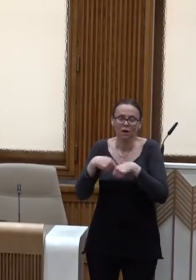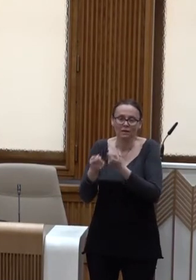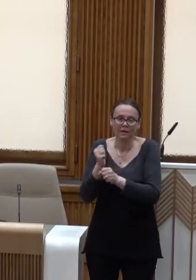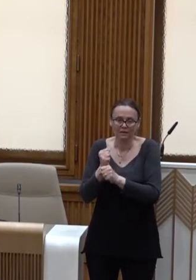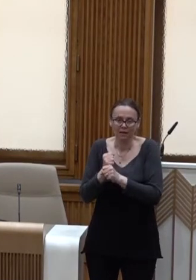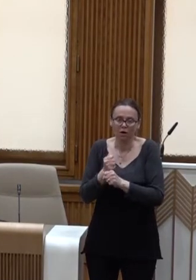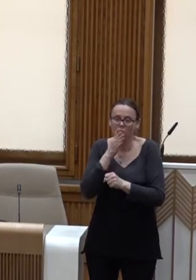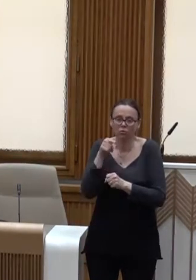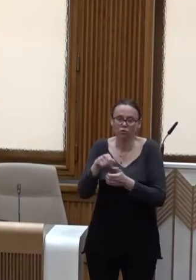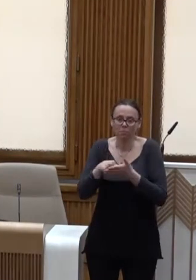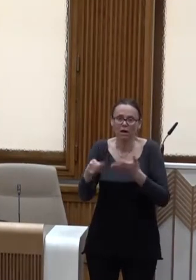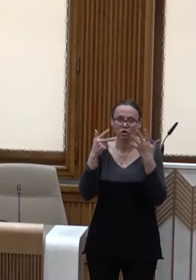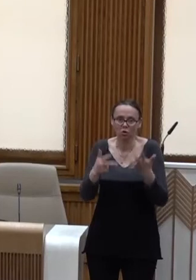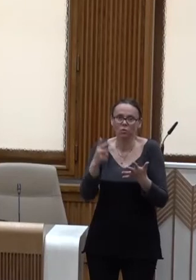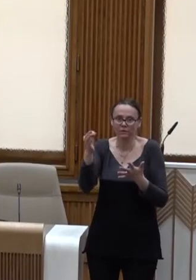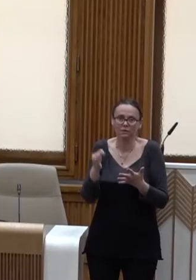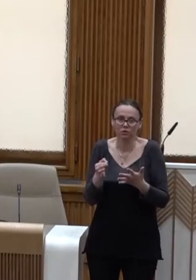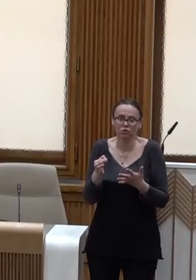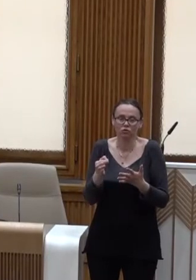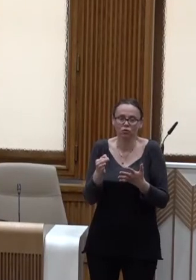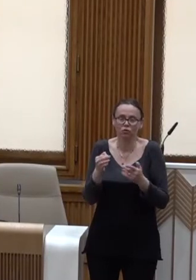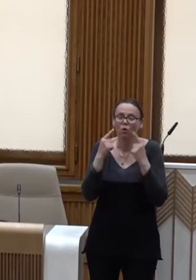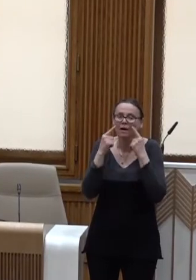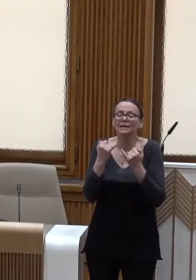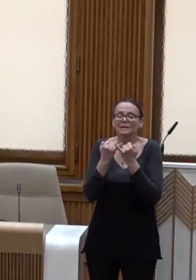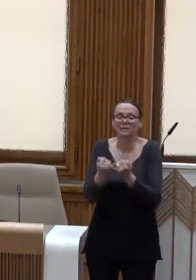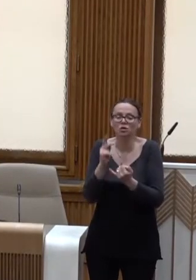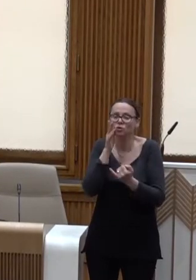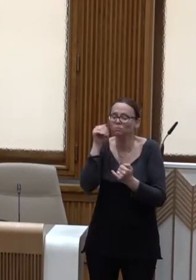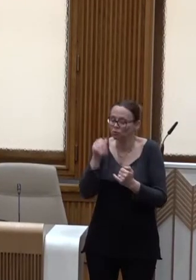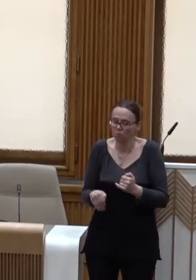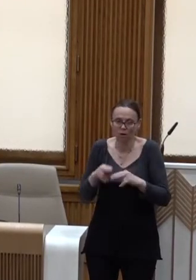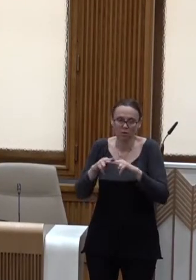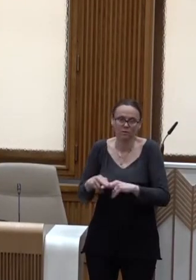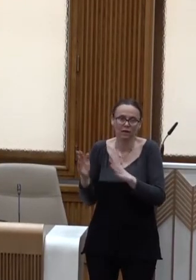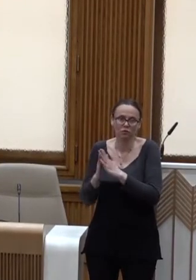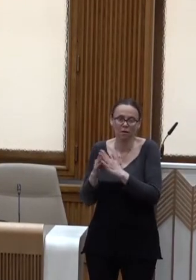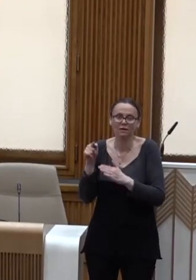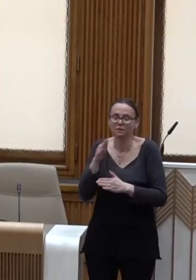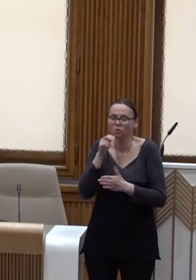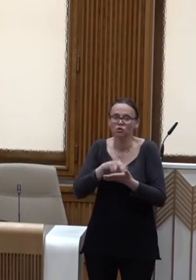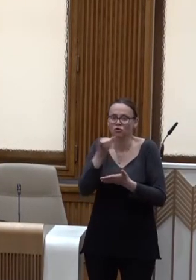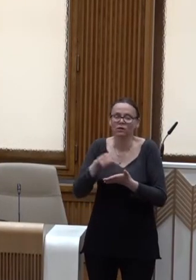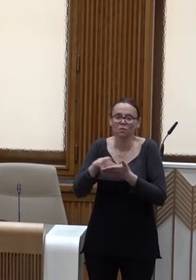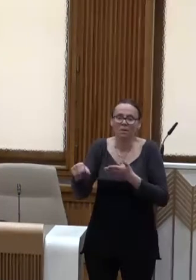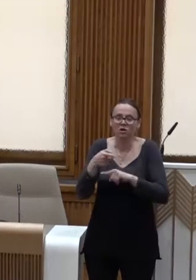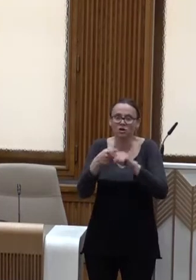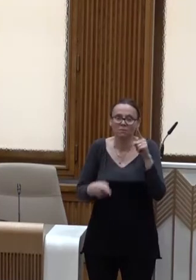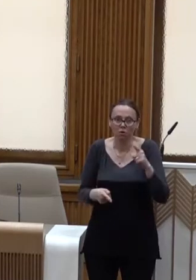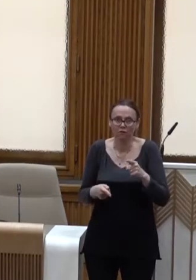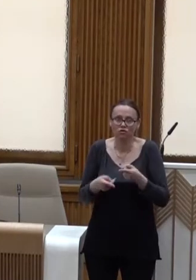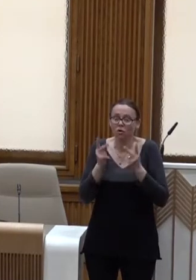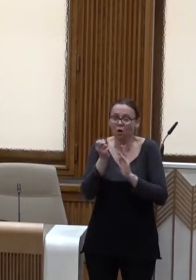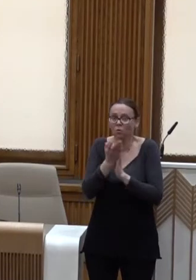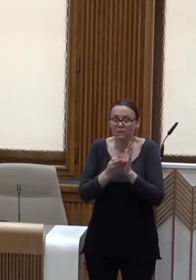bo očitno plačeno to 80%. Kar se tiče staršev, ki bodo morali ostati doma, ti bodo očitno še vedno plačani polovično.